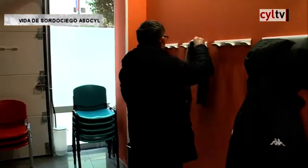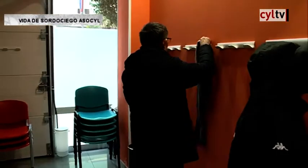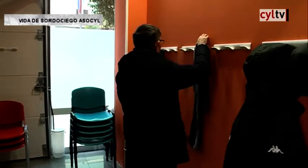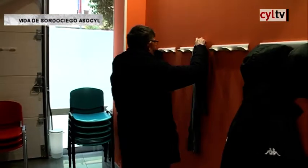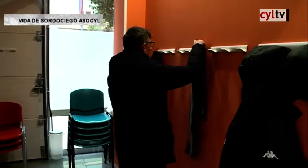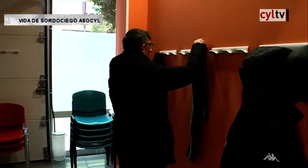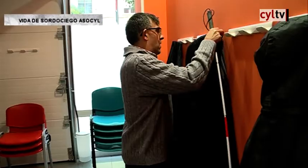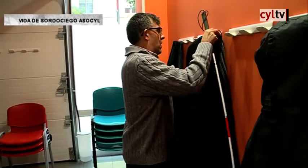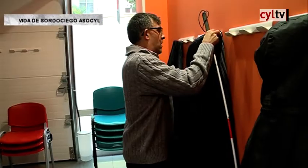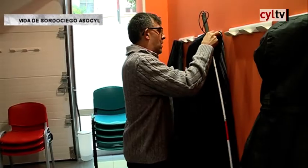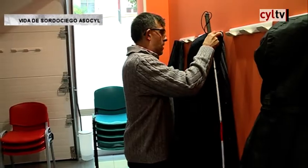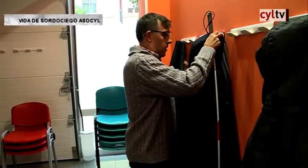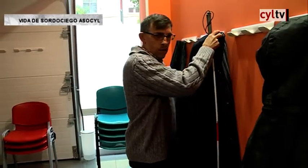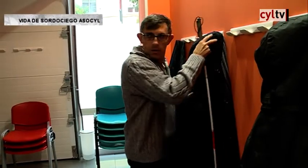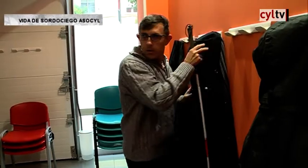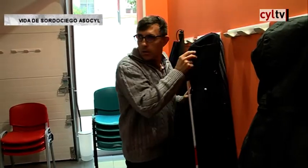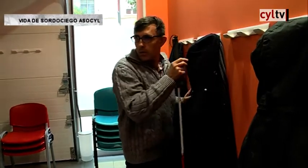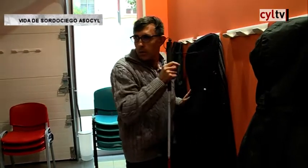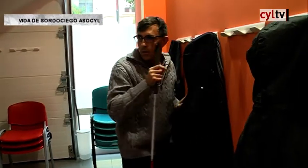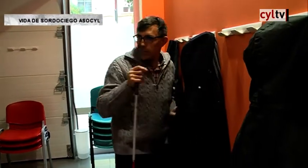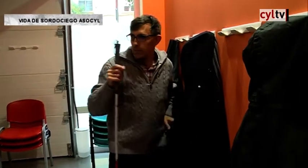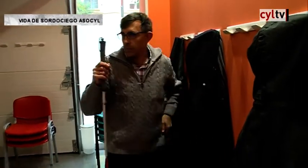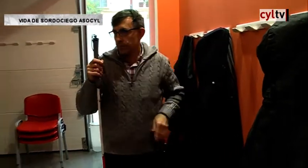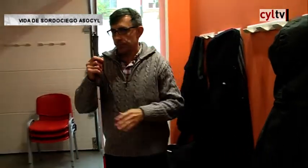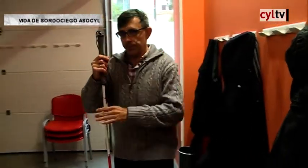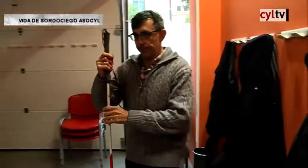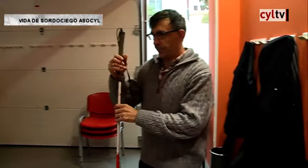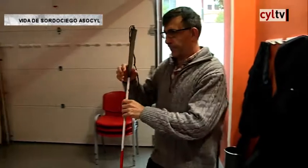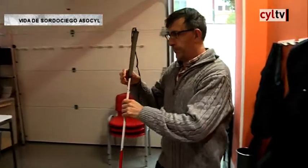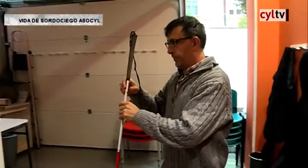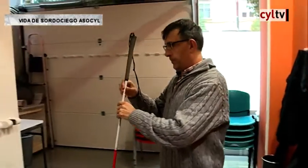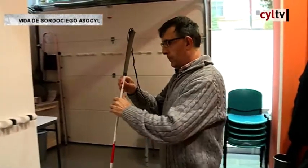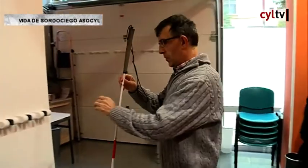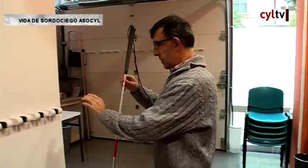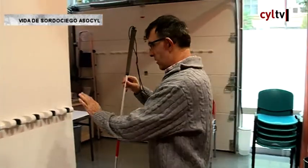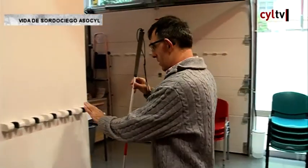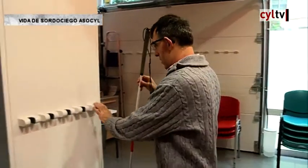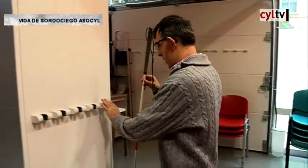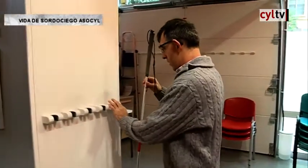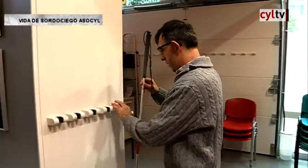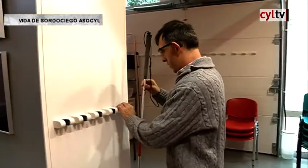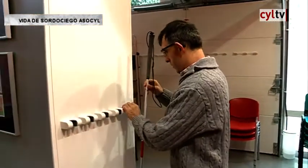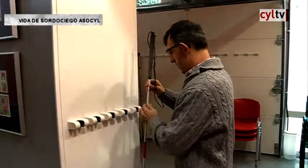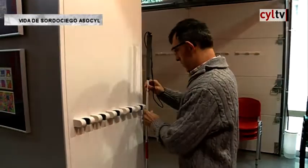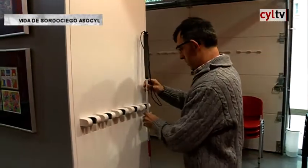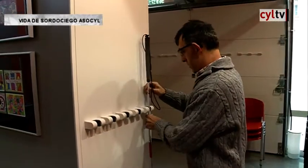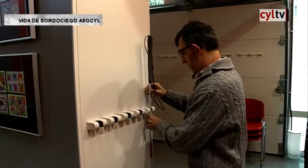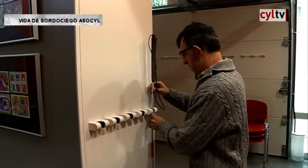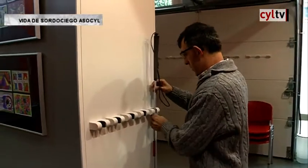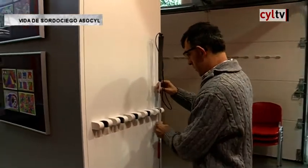por integrarse. Y ellos son parte activa de las actividades, ¿sabes? La junta directiva es dirigida por personas sordociegas